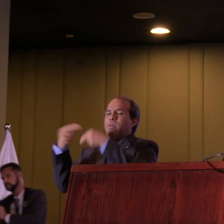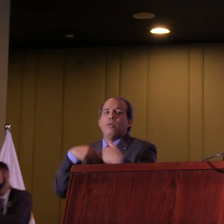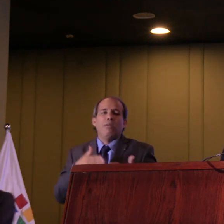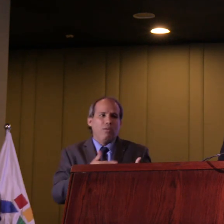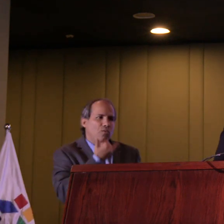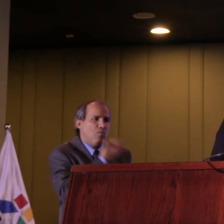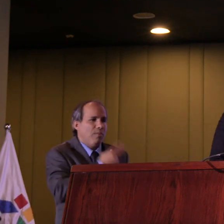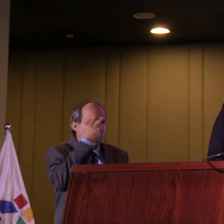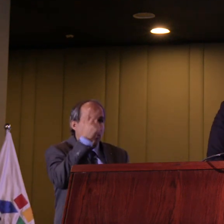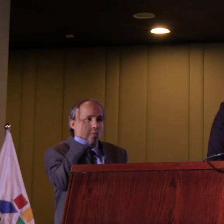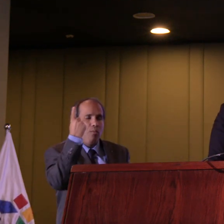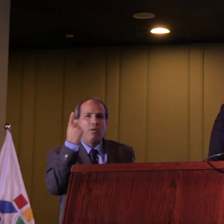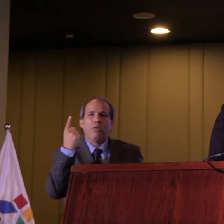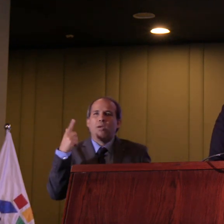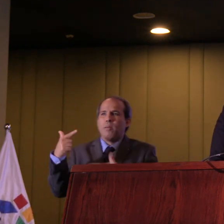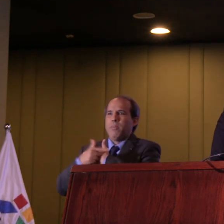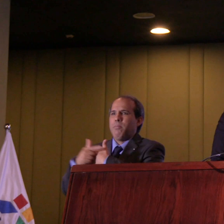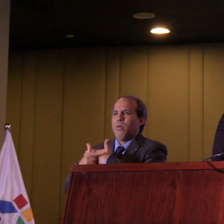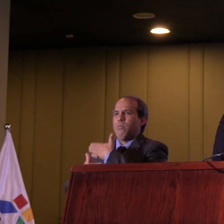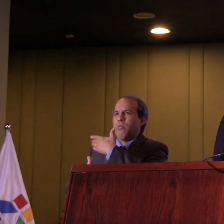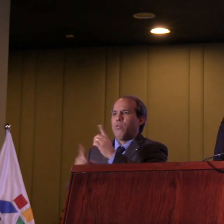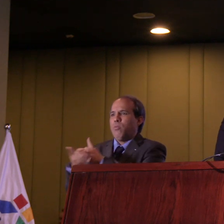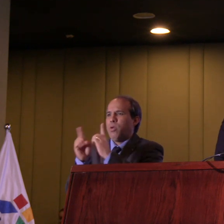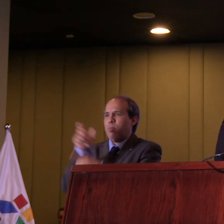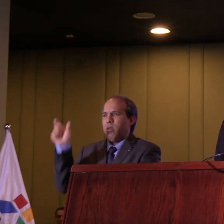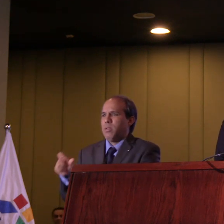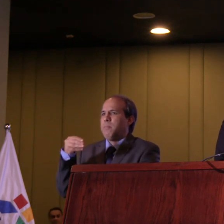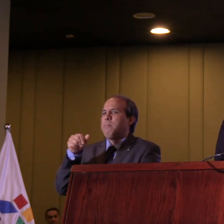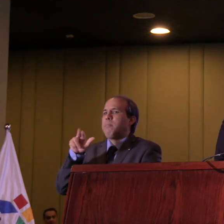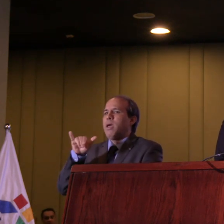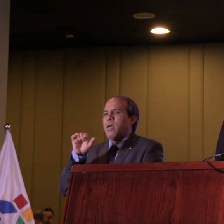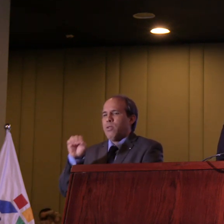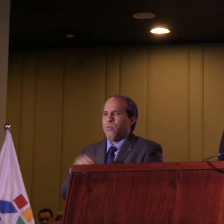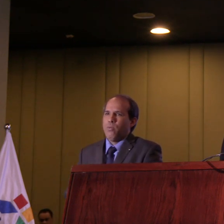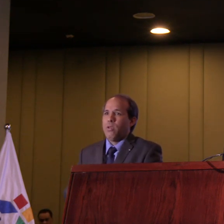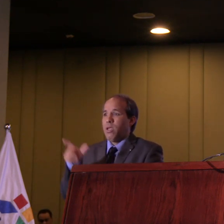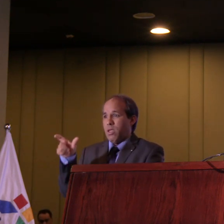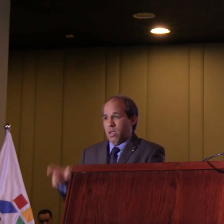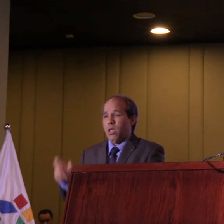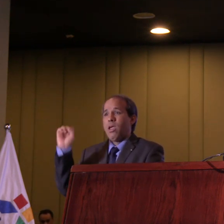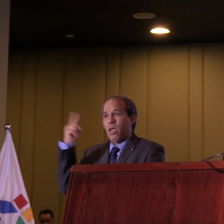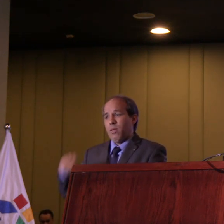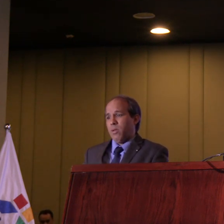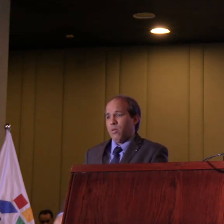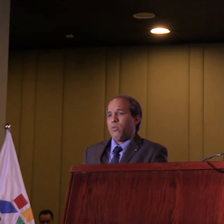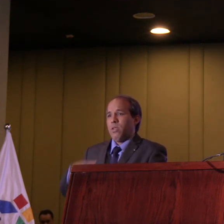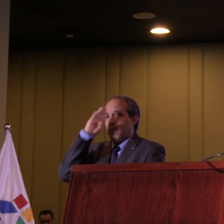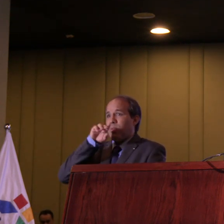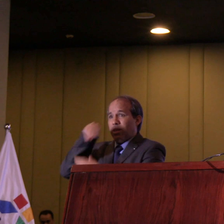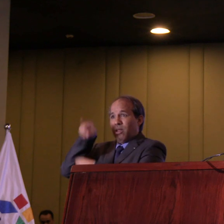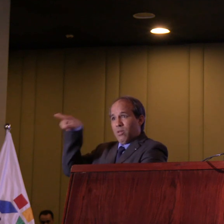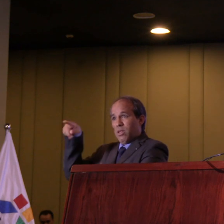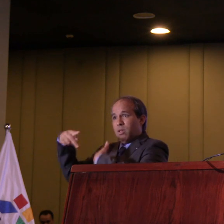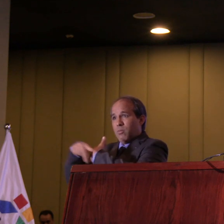recordar aqui o papel desempenhado pelo diplomata Mário Gibson Barbosa, que, como embaixador do Brasil em Assunção e,